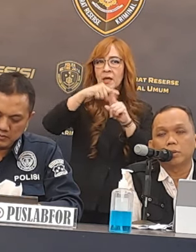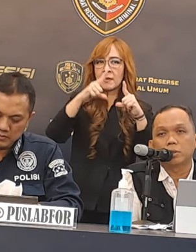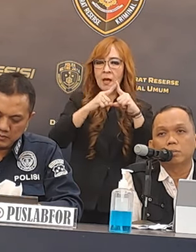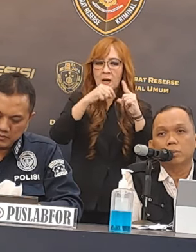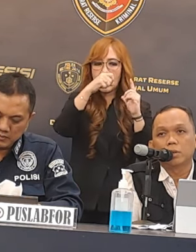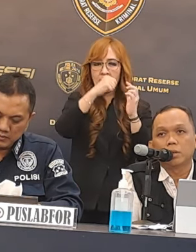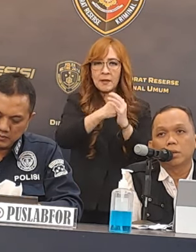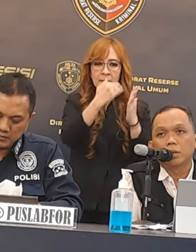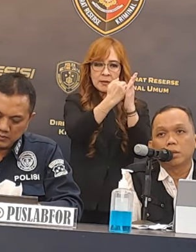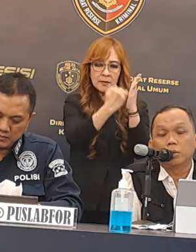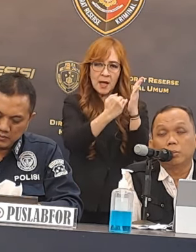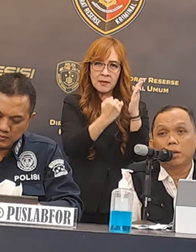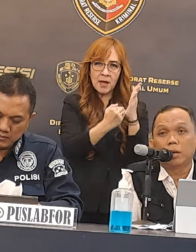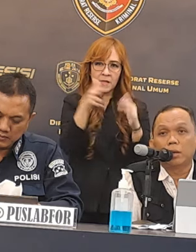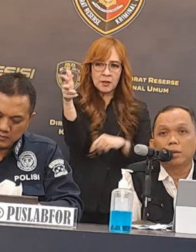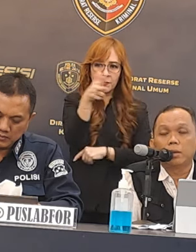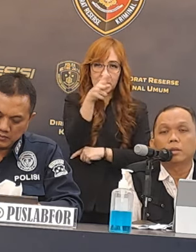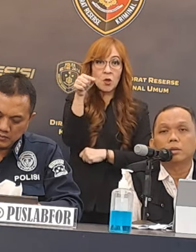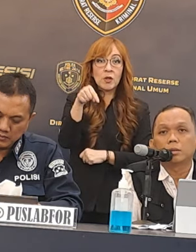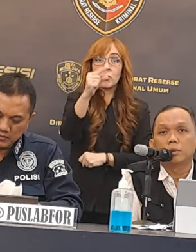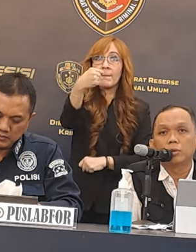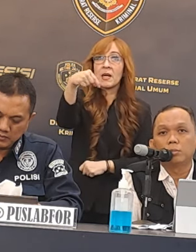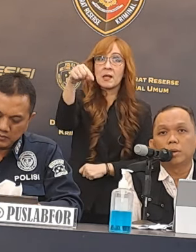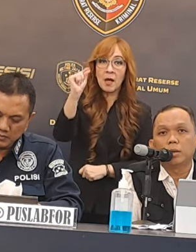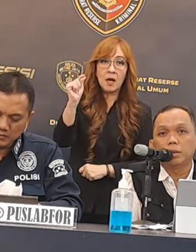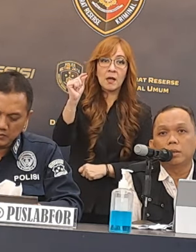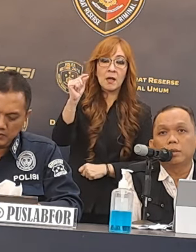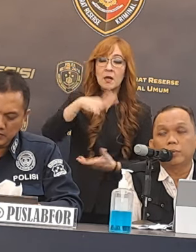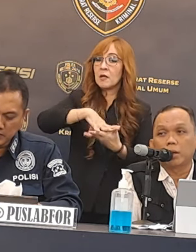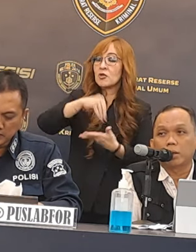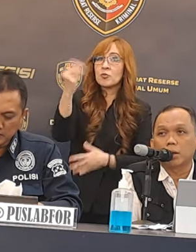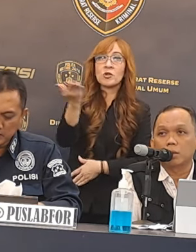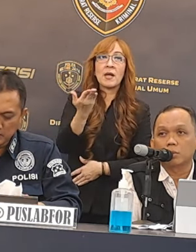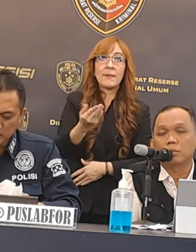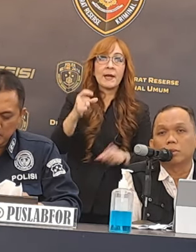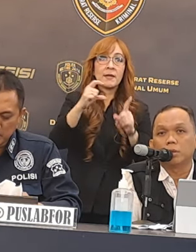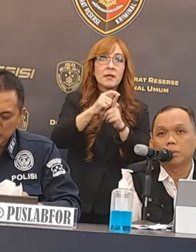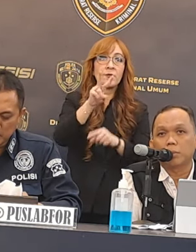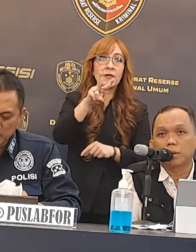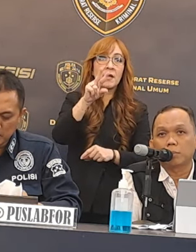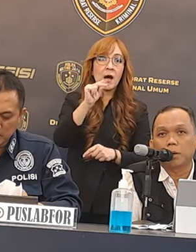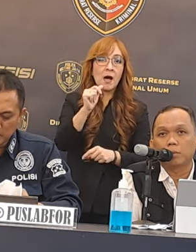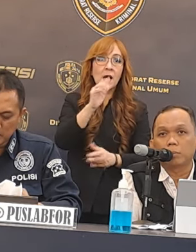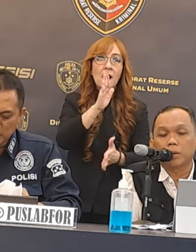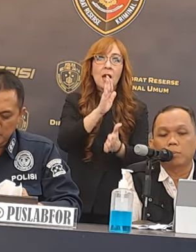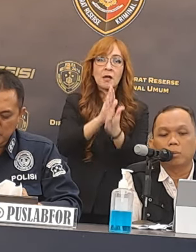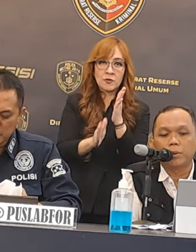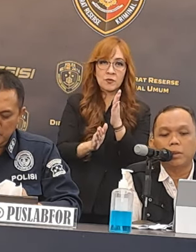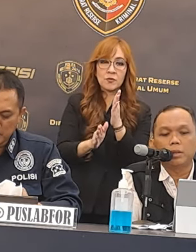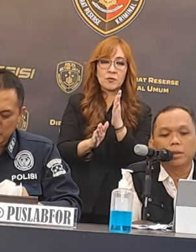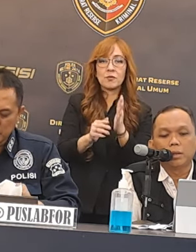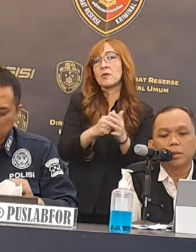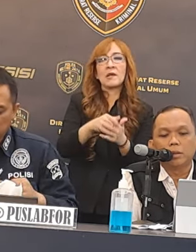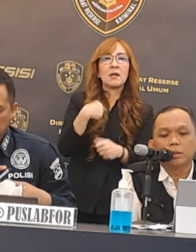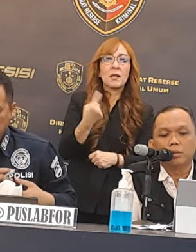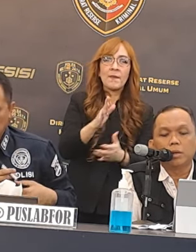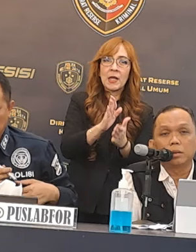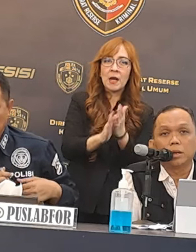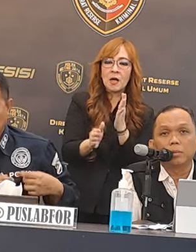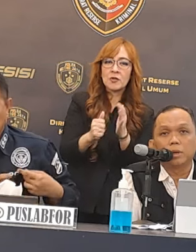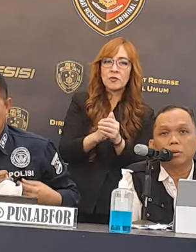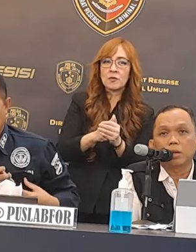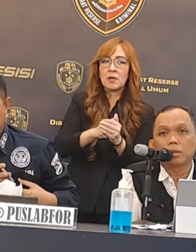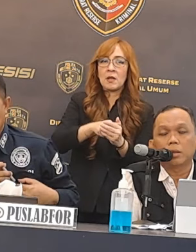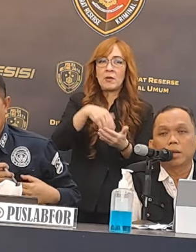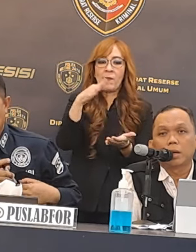terhadap video tersebut itu benar adanya, bersumber dari DVR-nya langsung. Jadi memang kami lakukan backup copy dari situ